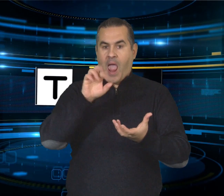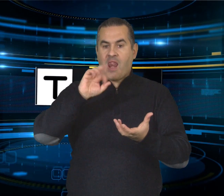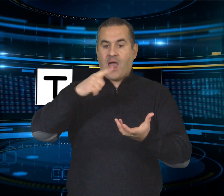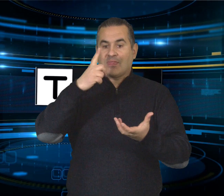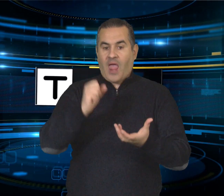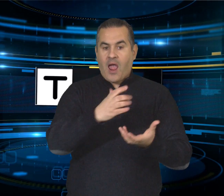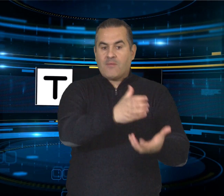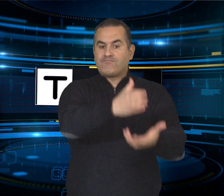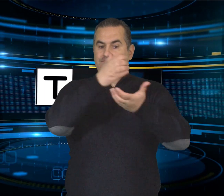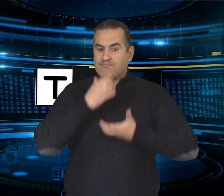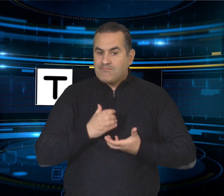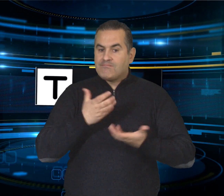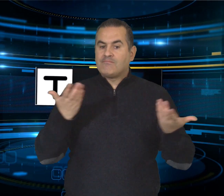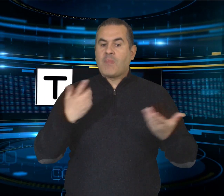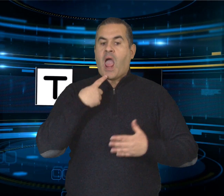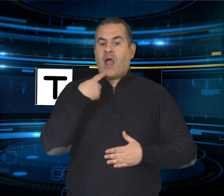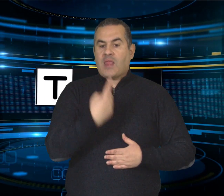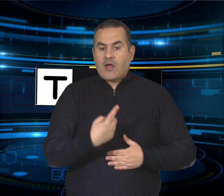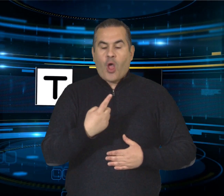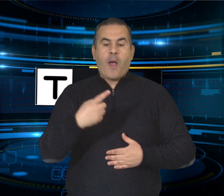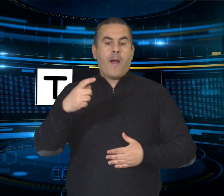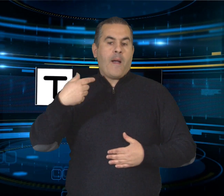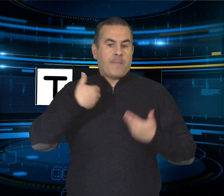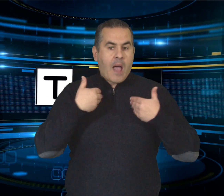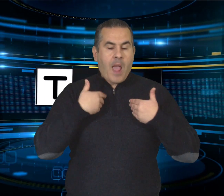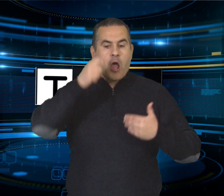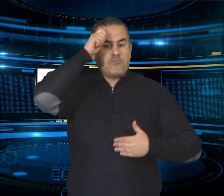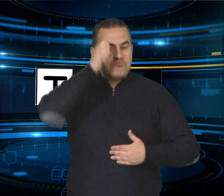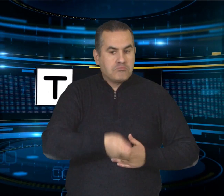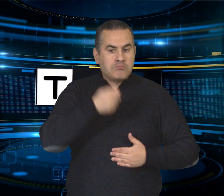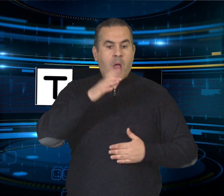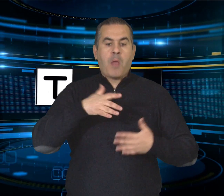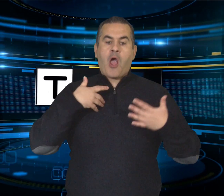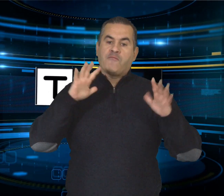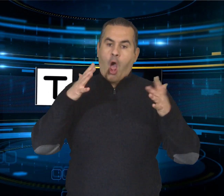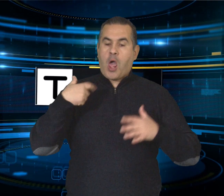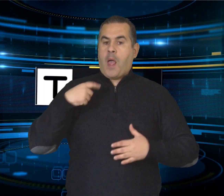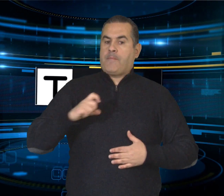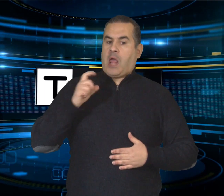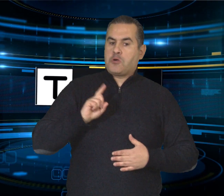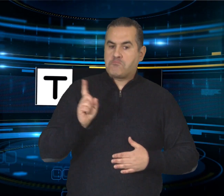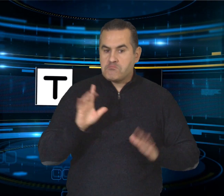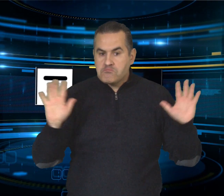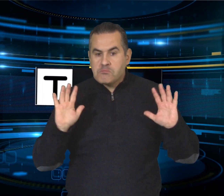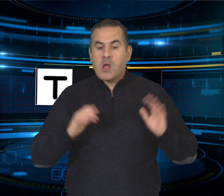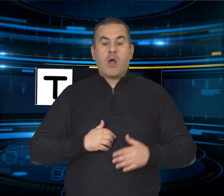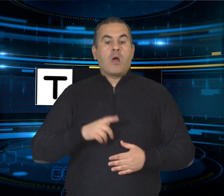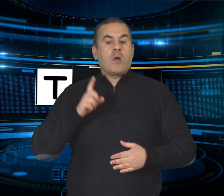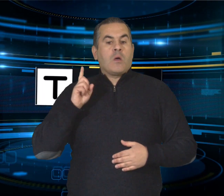carità, nella Caritas. L'onorificenza, istituita nel 2004, è destinata a riconoscere l'eccezionale attaccamento alla comunità locale,